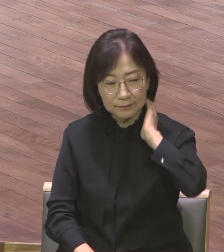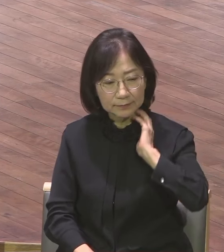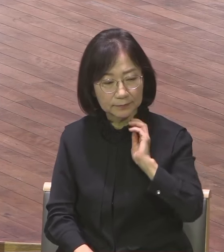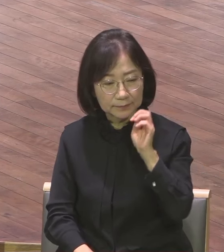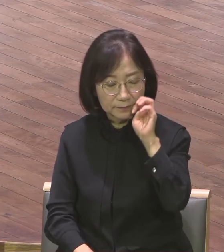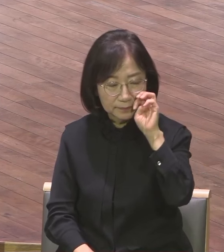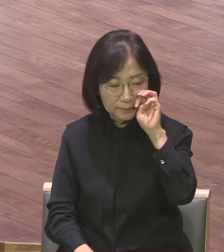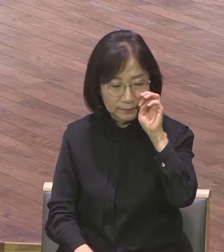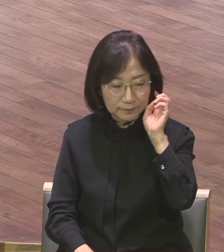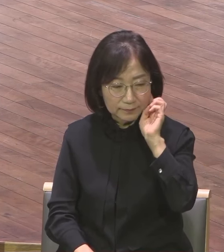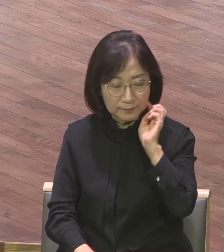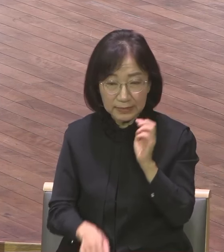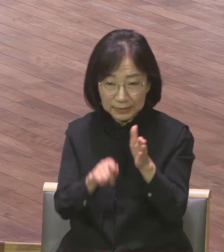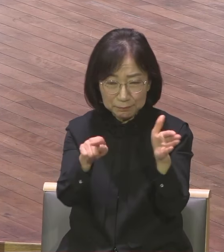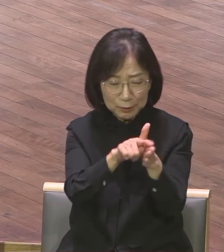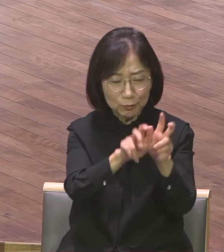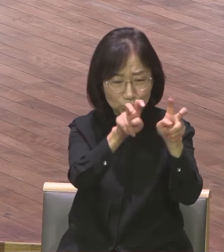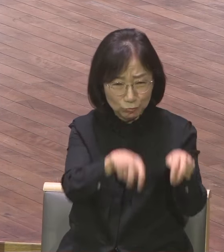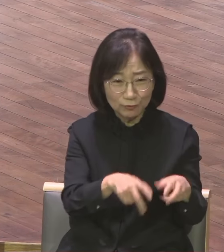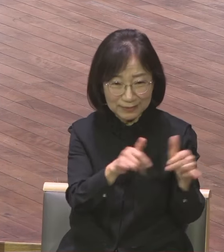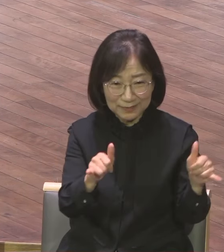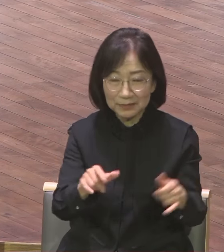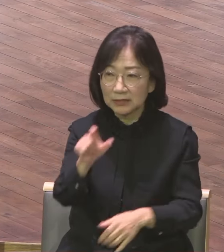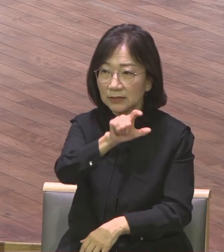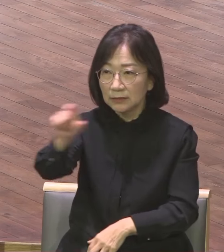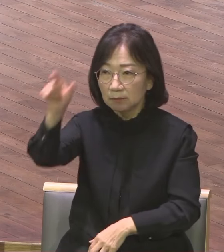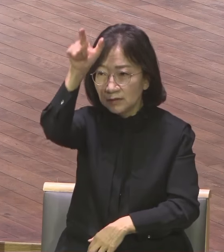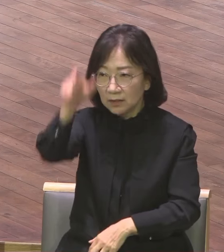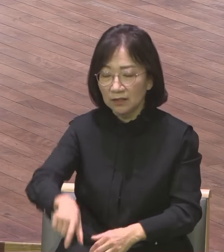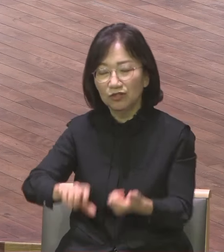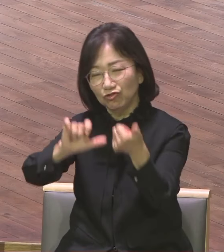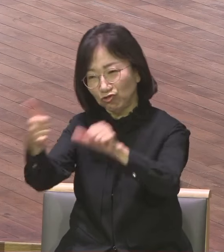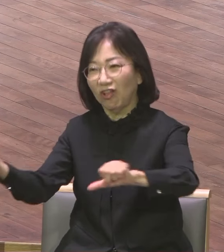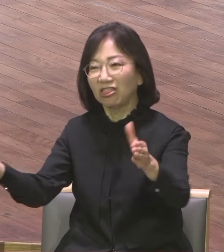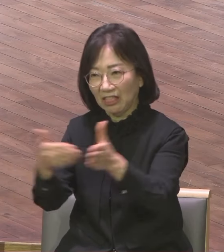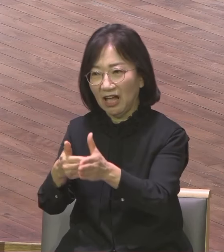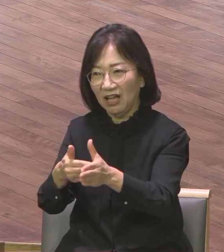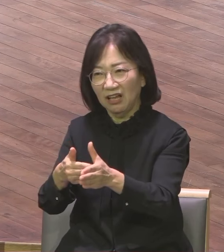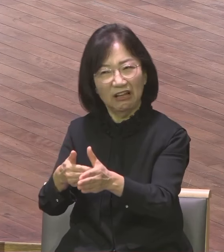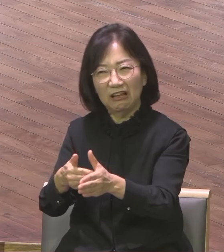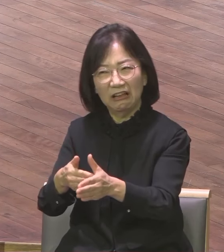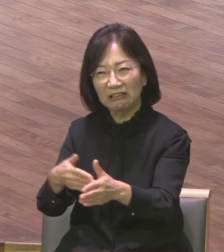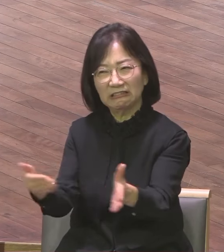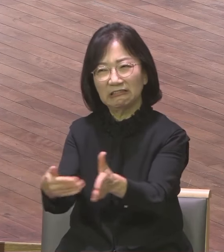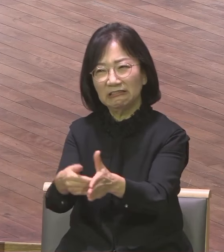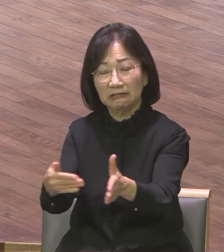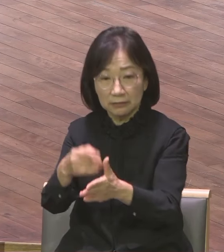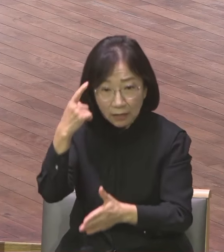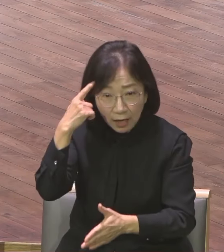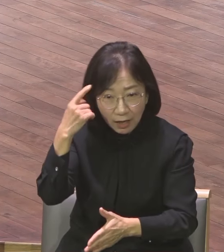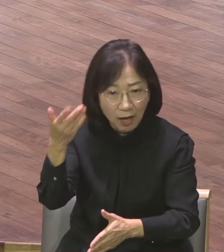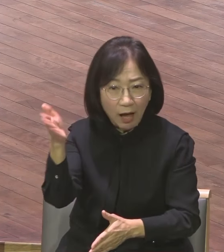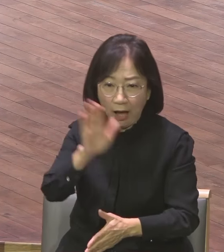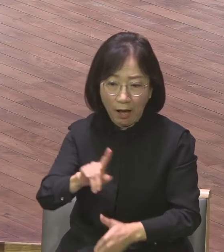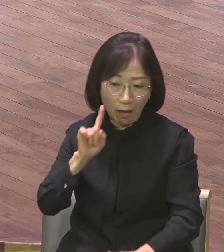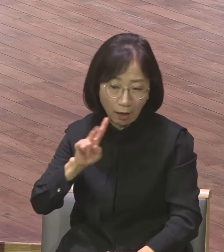십자가에 죽으면 끝났다 생각하면 천만입니다. 3일 만에 부활하셨어요. 그게 부활이 이긴